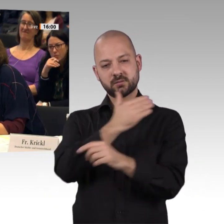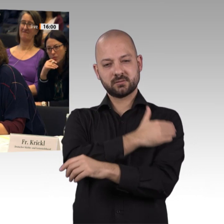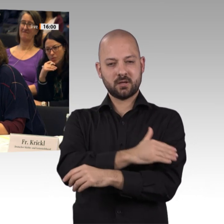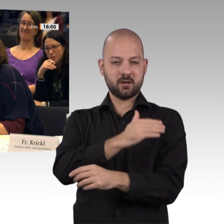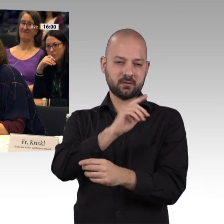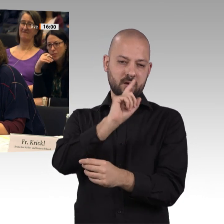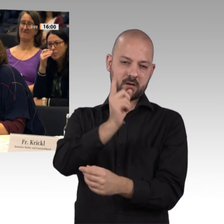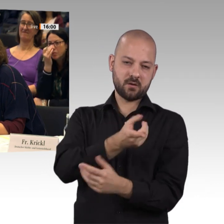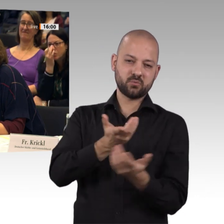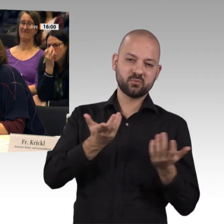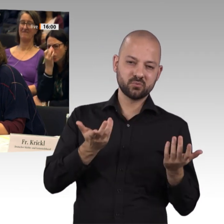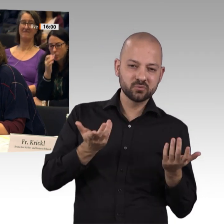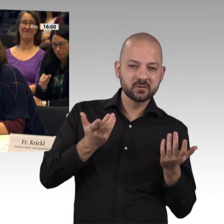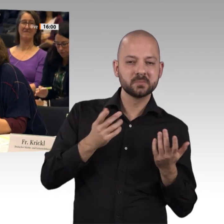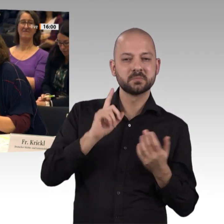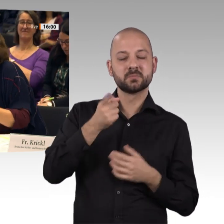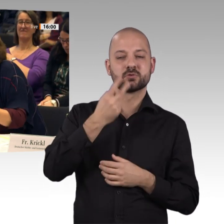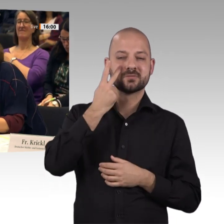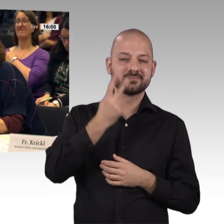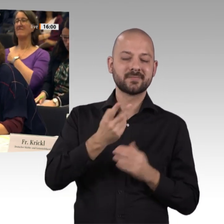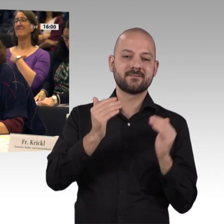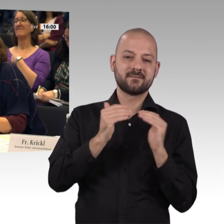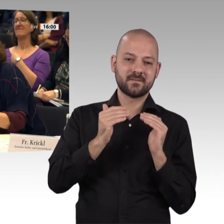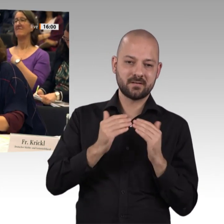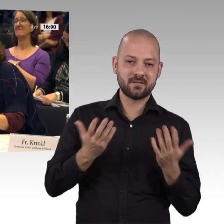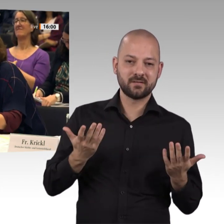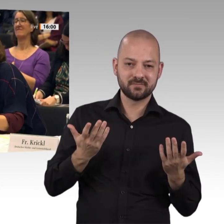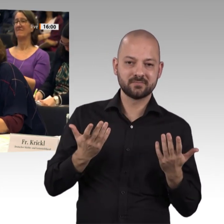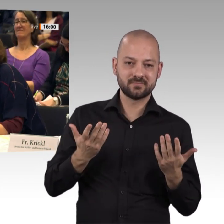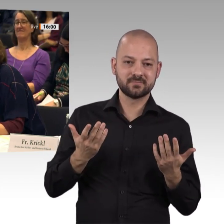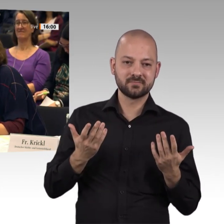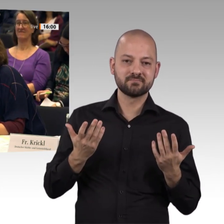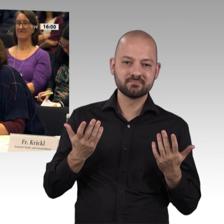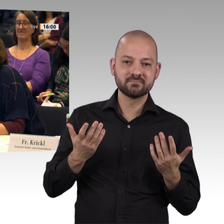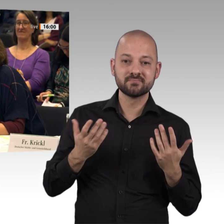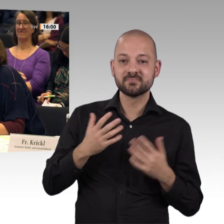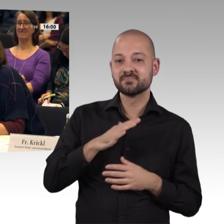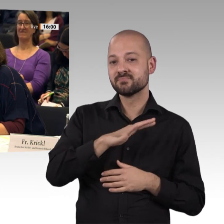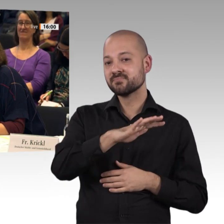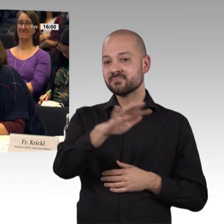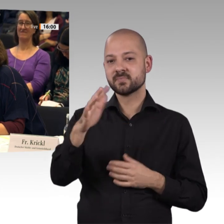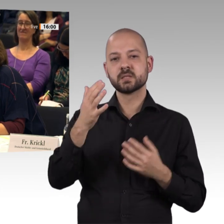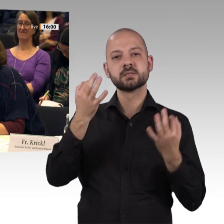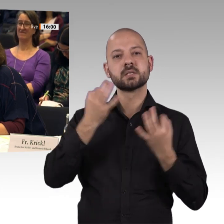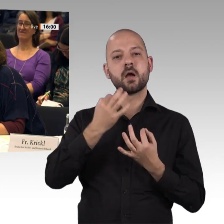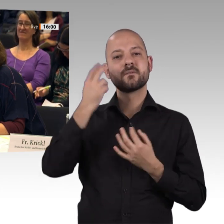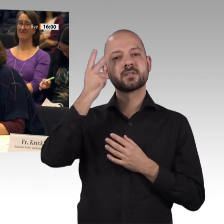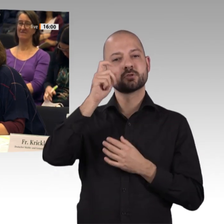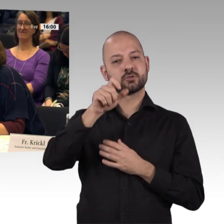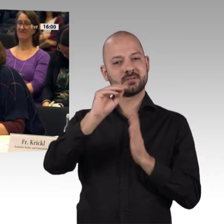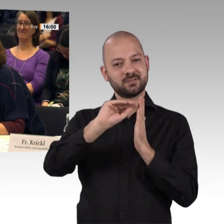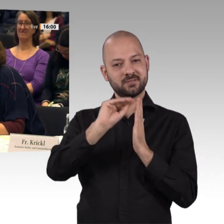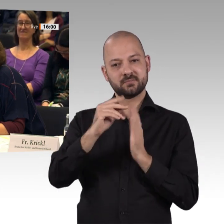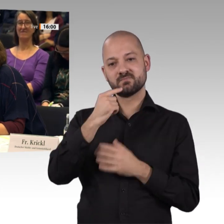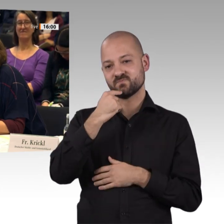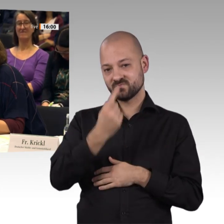mit pflegebedürftigen Angehörigen sein wird. Natürlich auch dadurch, dass eben mehr Pflegedienstleistungen in Anspruch